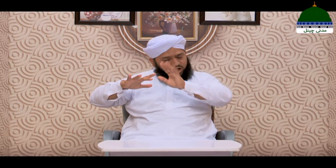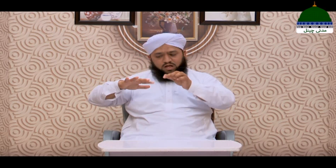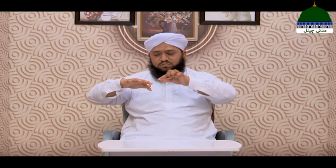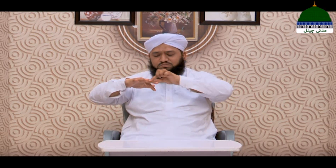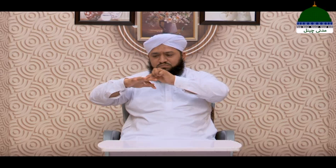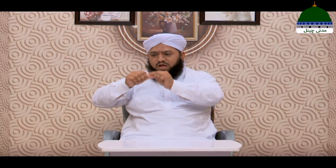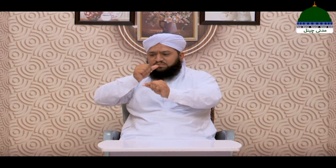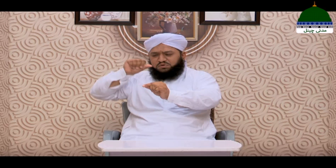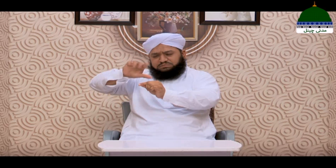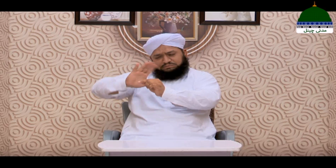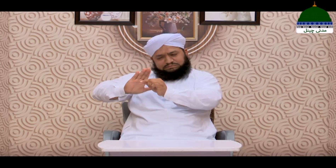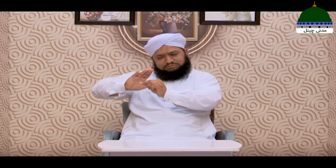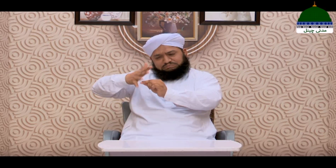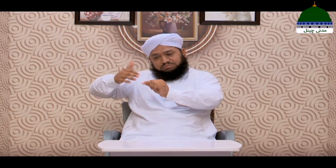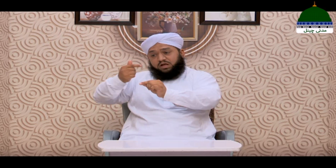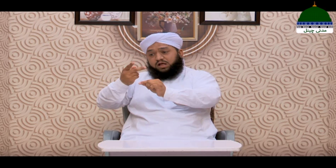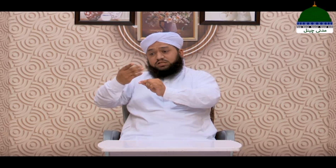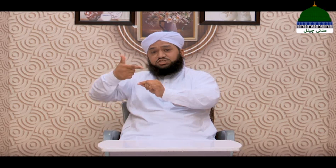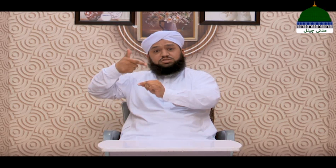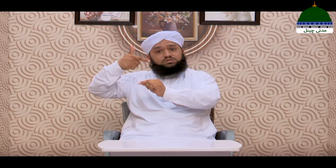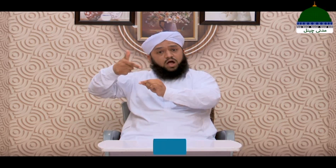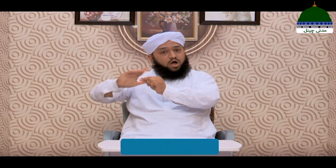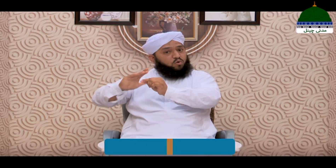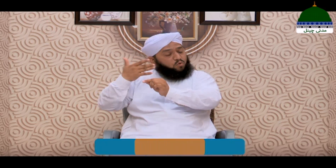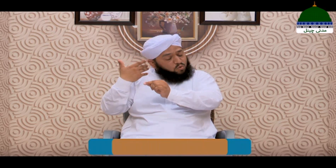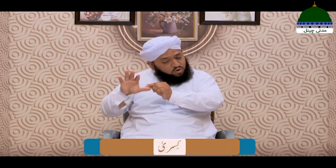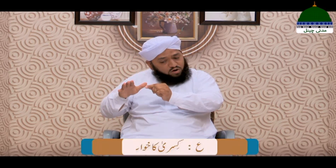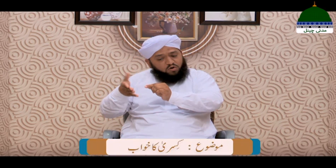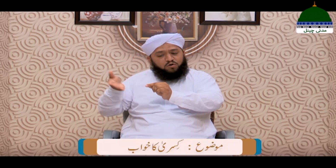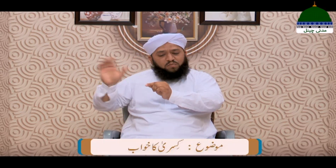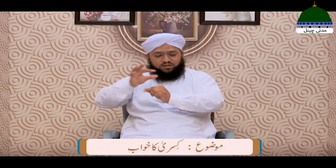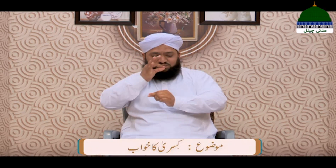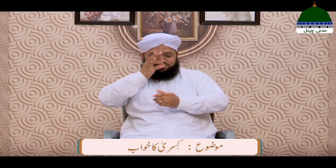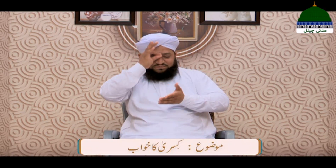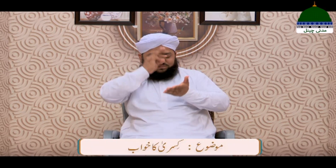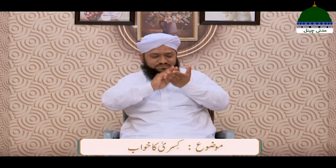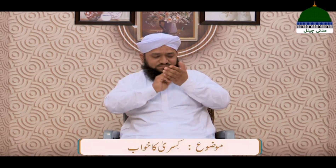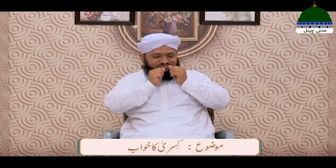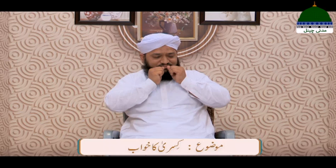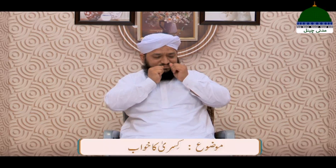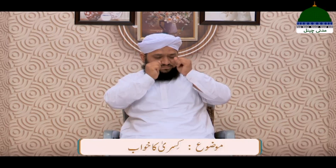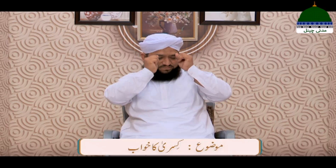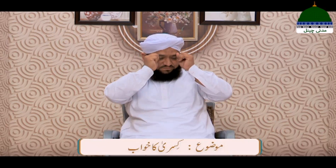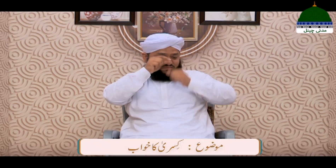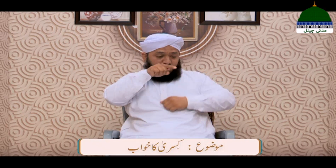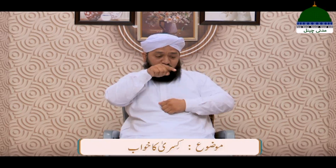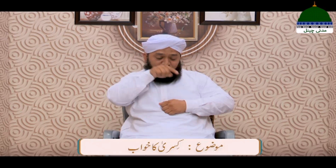کو 7 مرتبہ دھو کر اس نے پیارے آقا مدینے والے مصطفیٰ صلی اللہ علیہ وآلہ وسلم